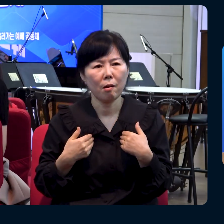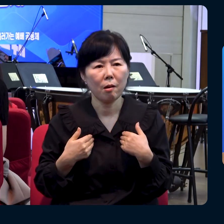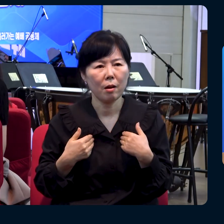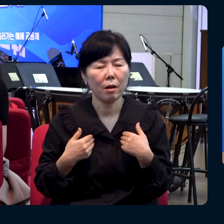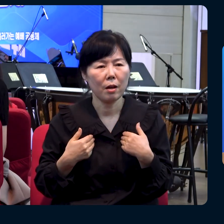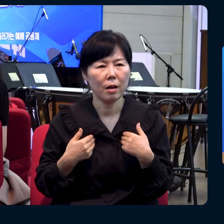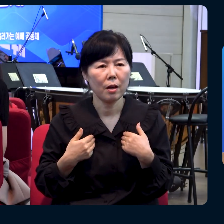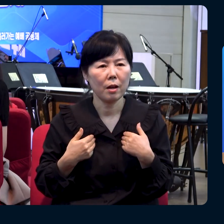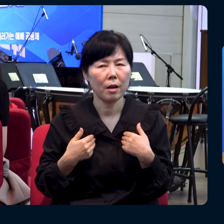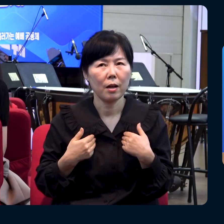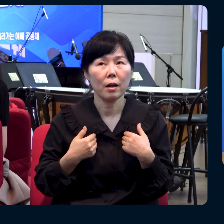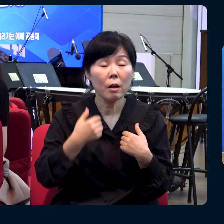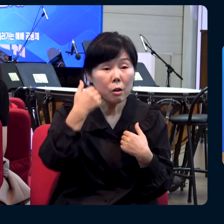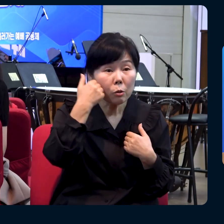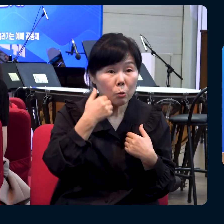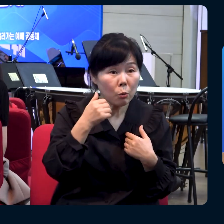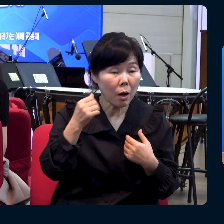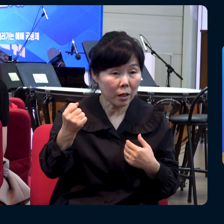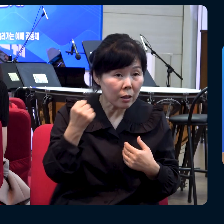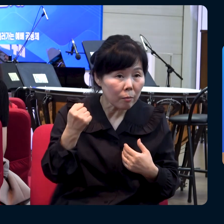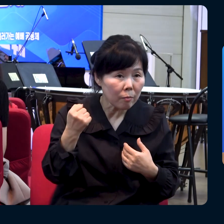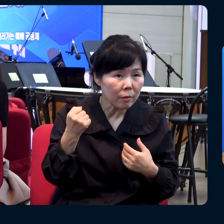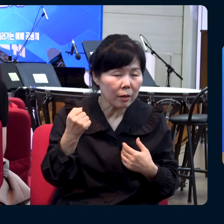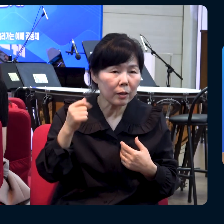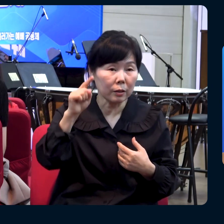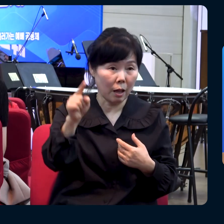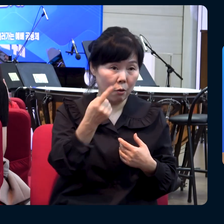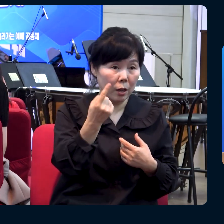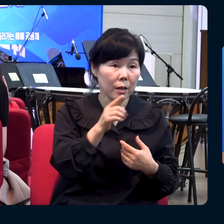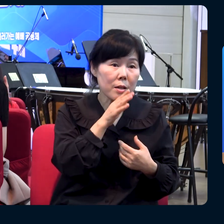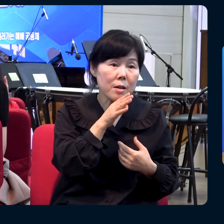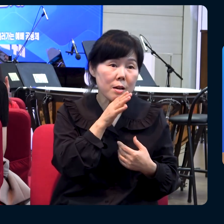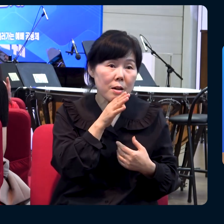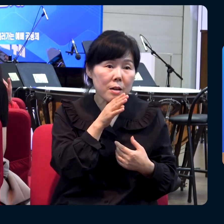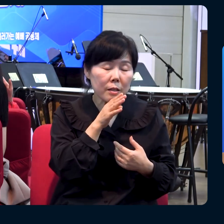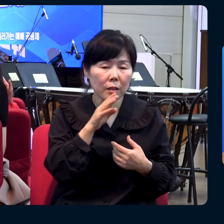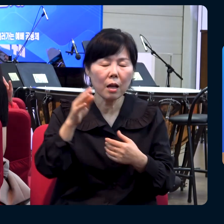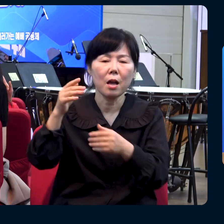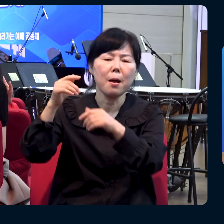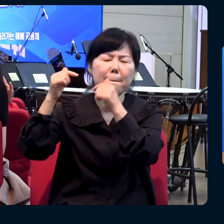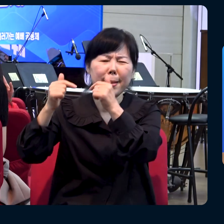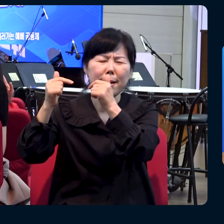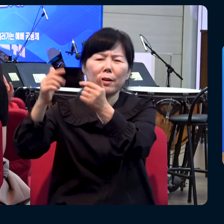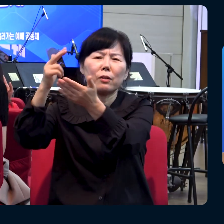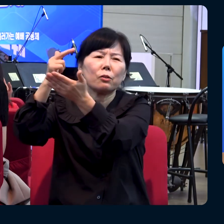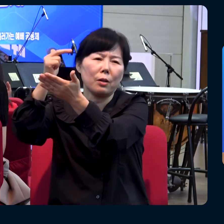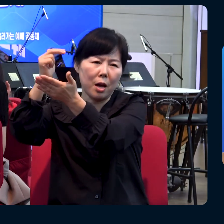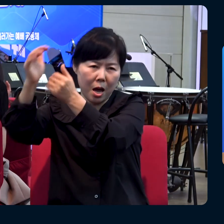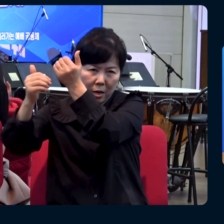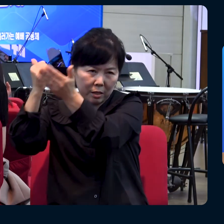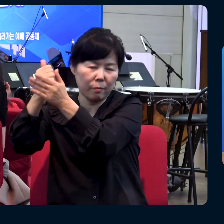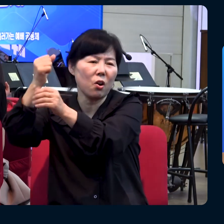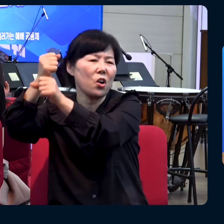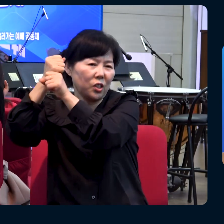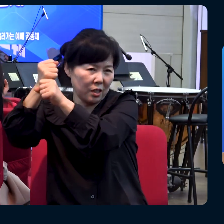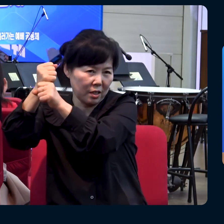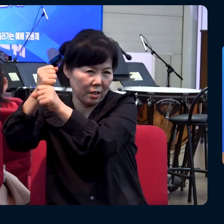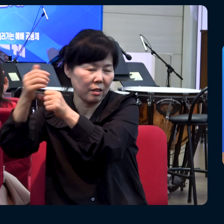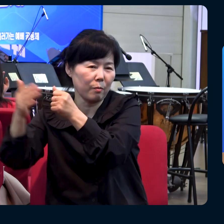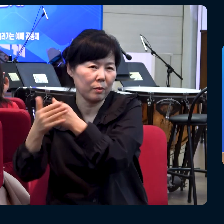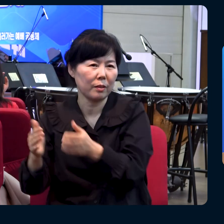누가 제일 강한 사람이라고요? 다윗이 아니에요. 매 순간 하나님을 의지하는 사람.